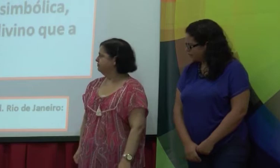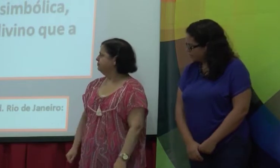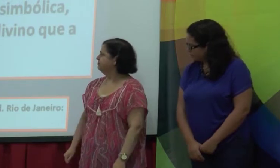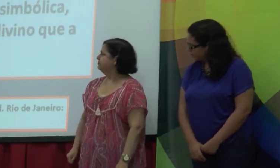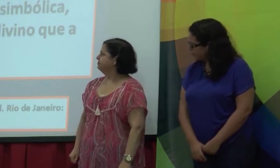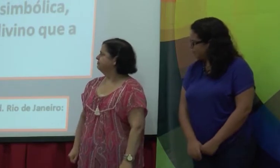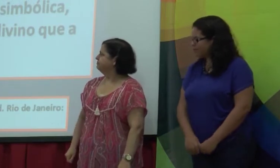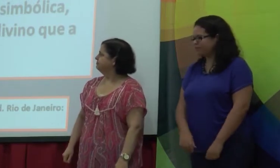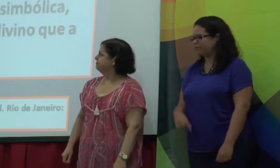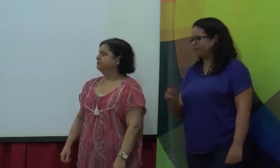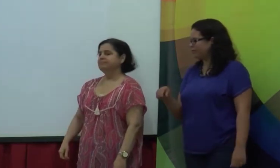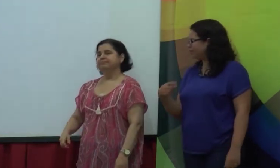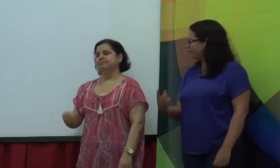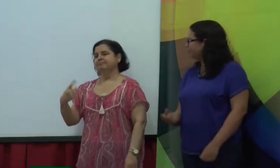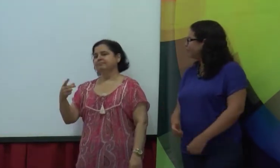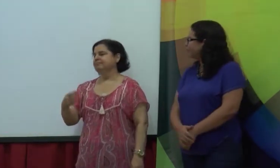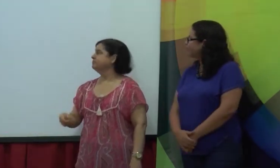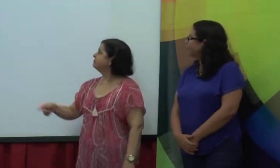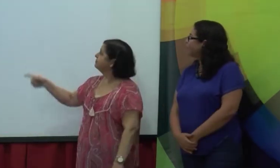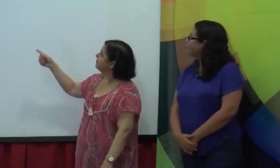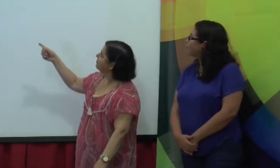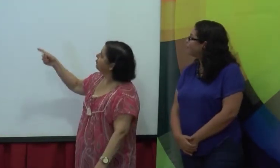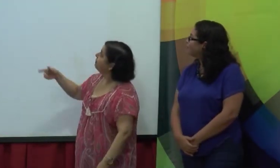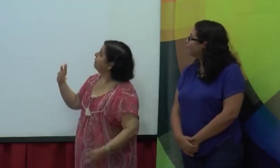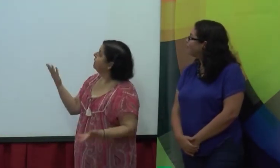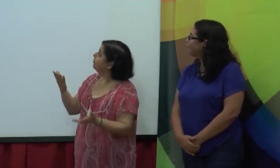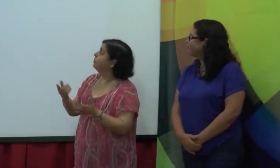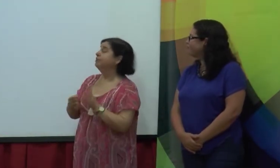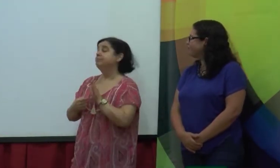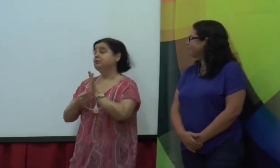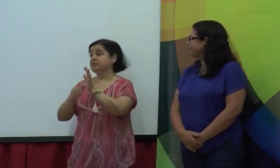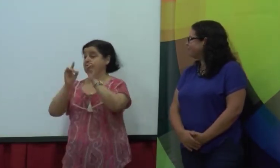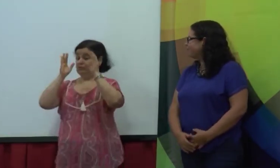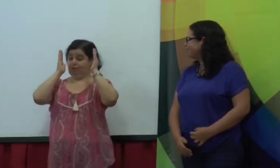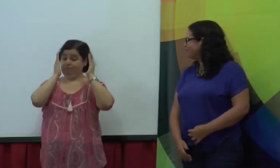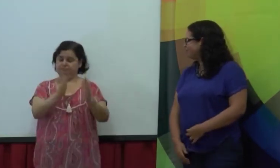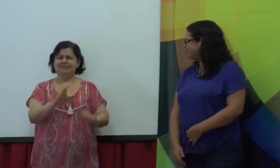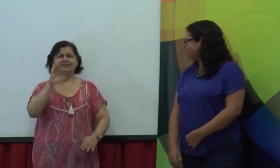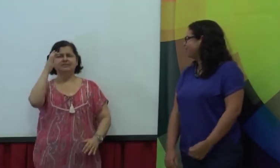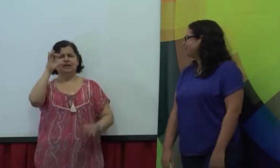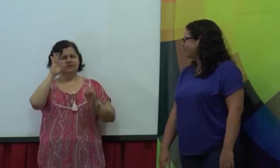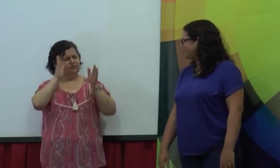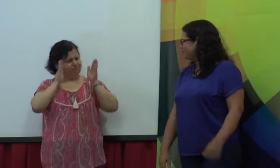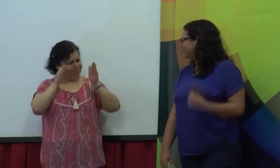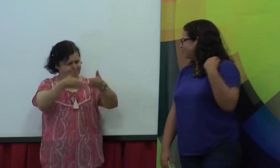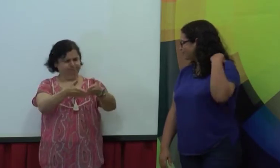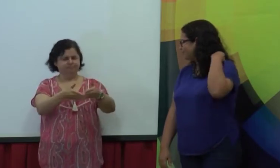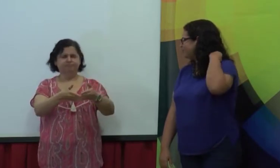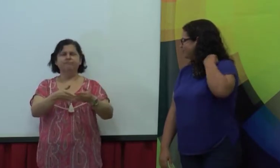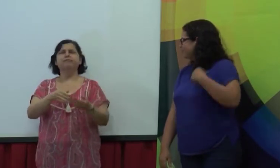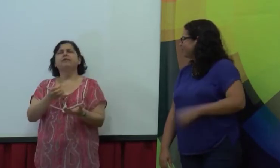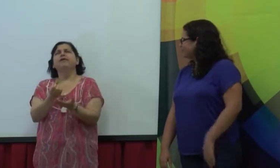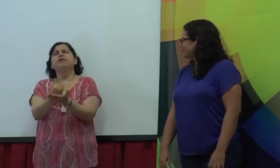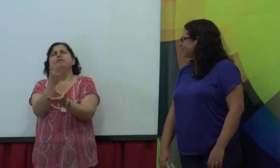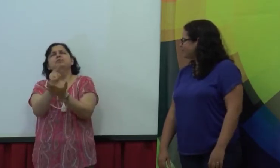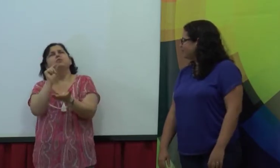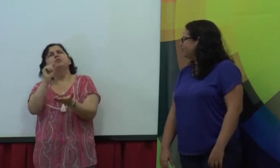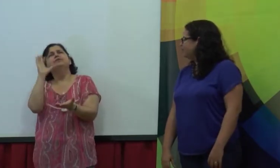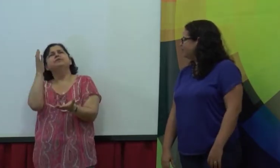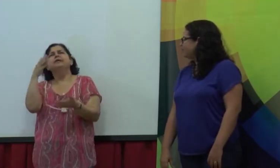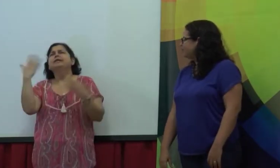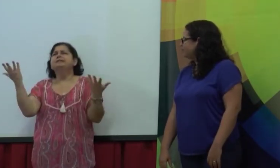Foi tirado o livro Consolador. Bom, então agora nós vamos mostrar o foco científico